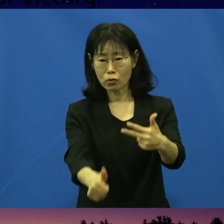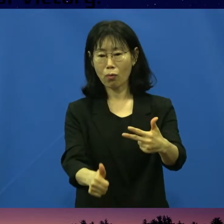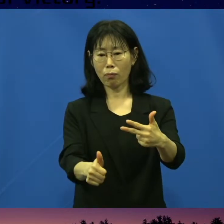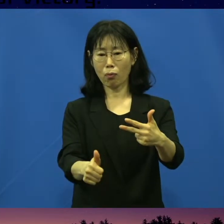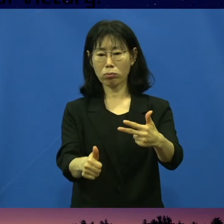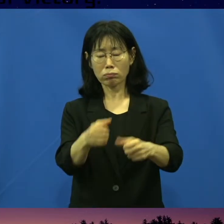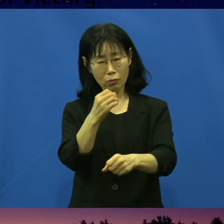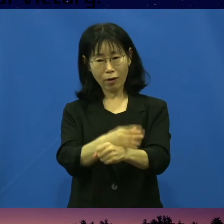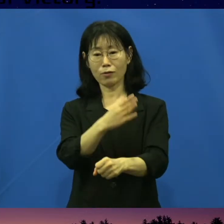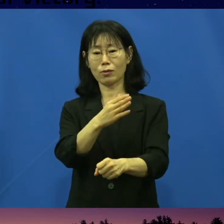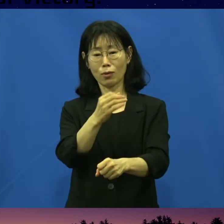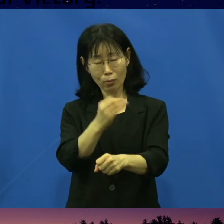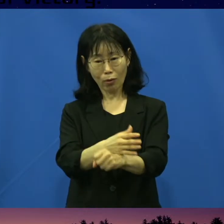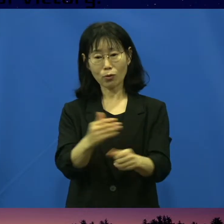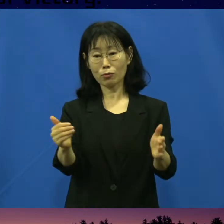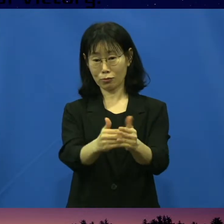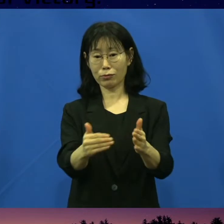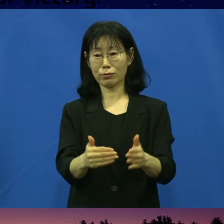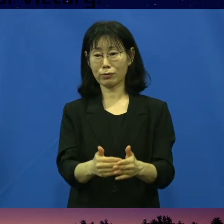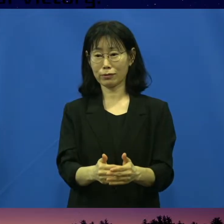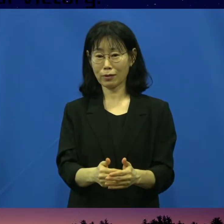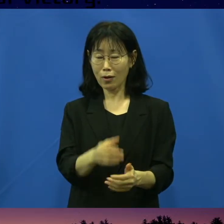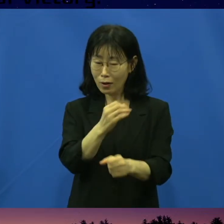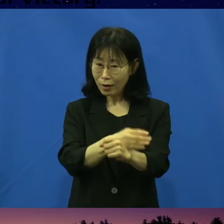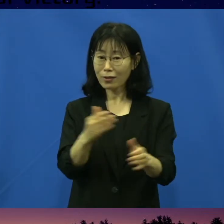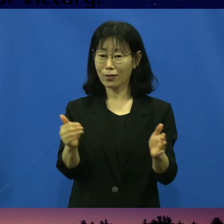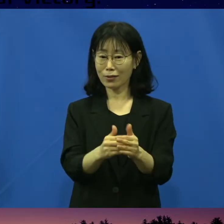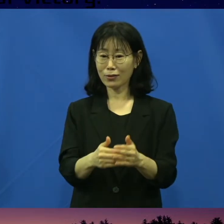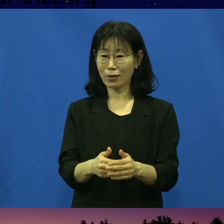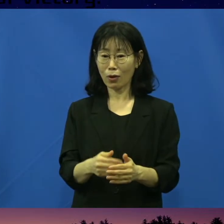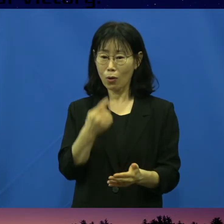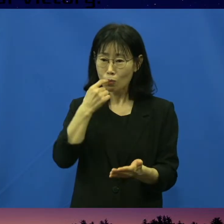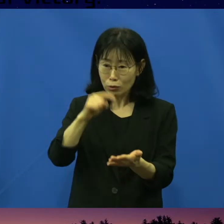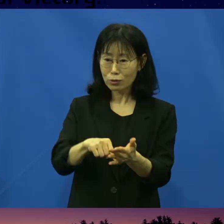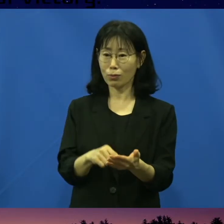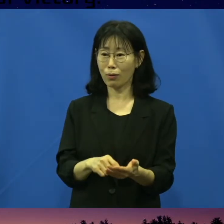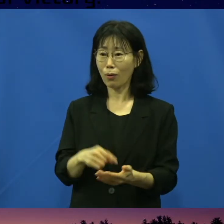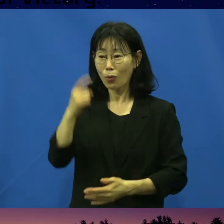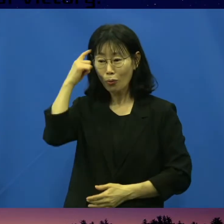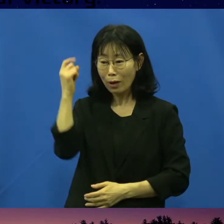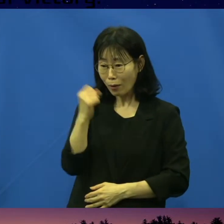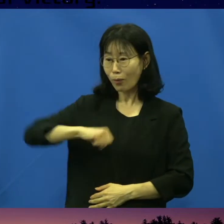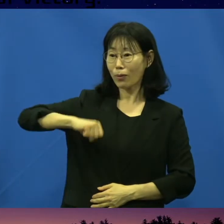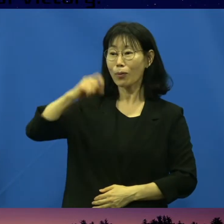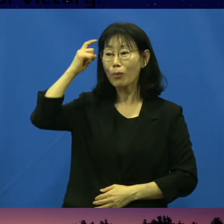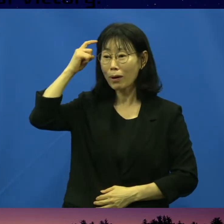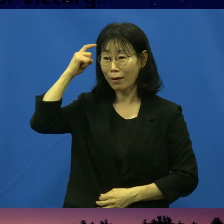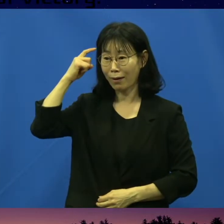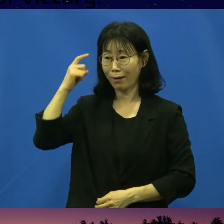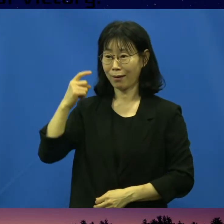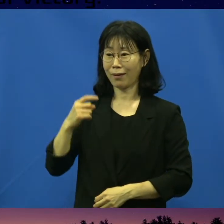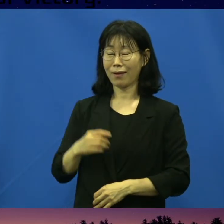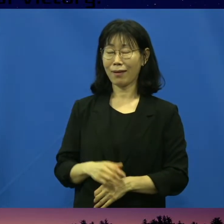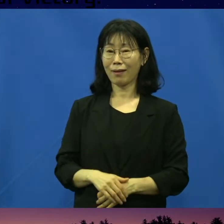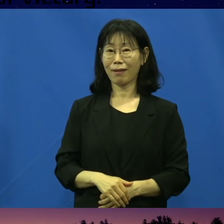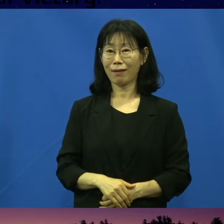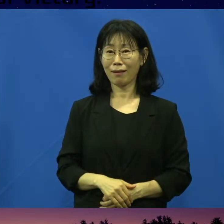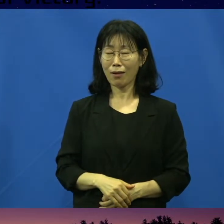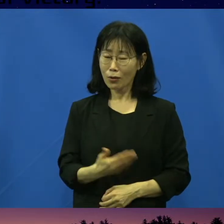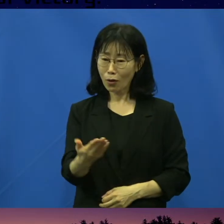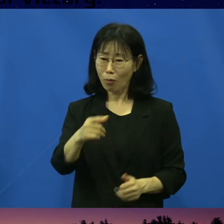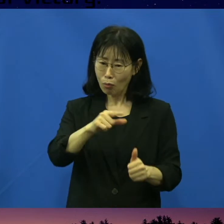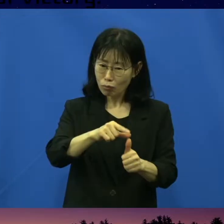그냥 한번 몸 담궈 보시죠. 간단하지 않습니까? 이런 메시지가, 구원의 메시지가